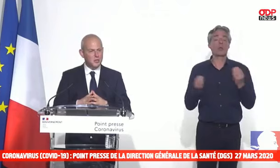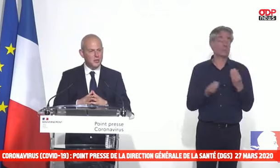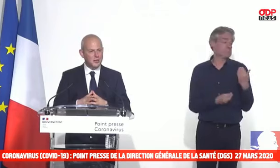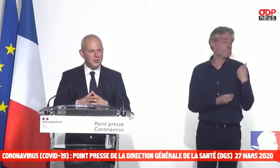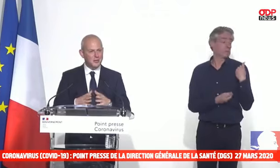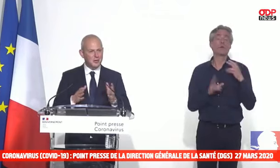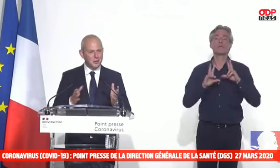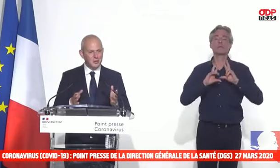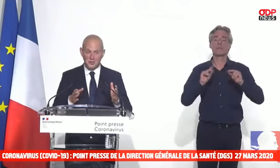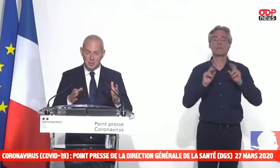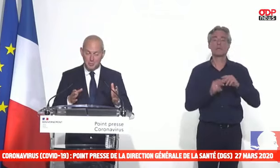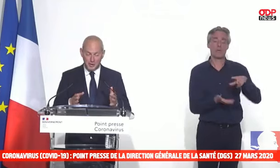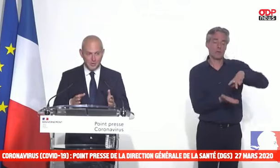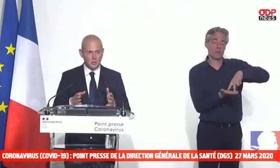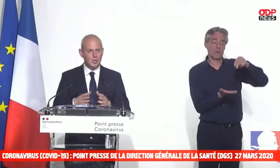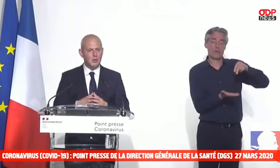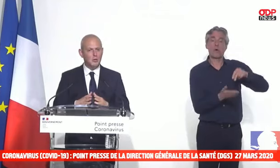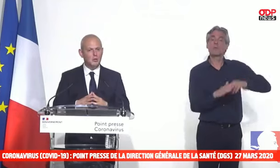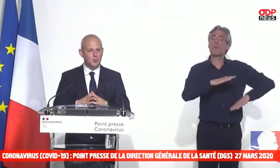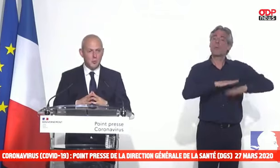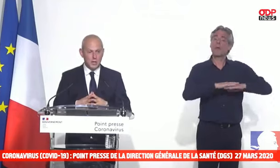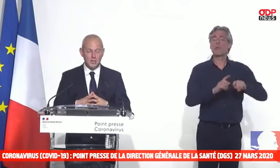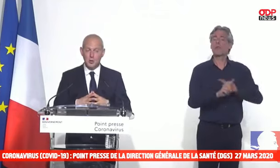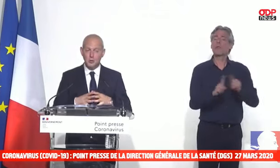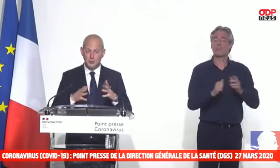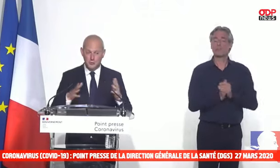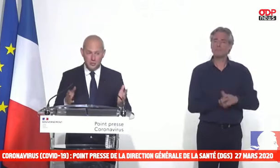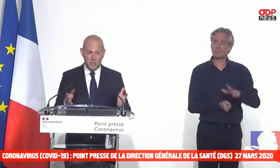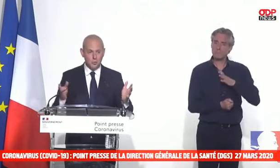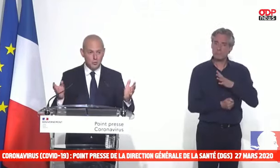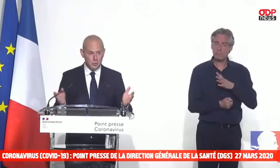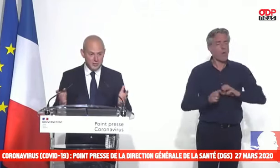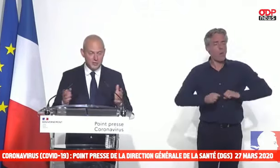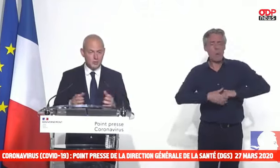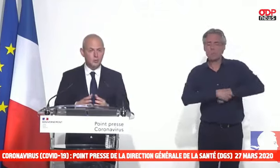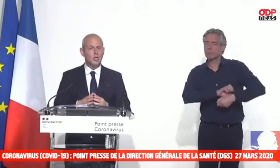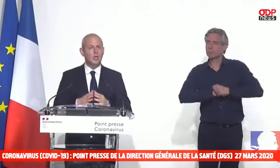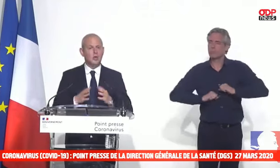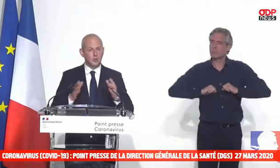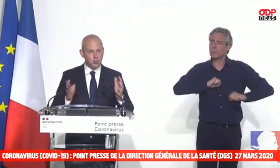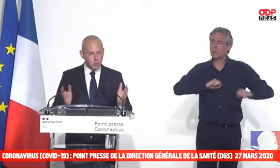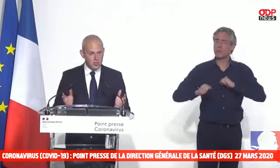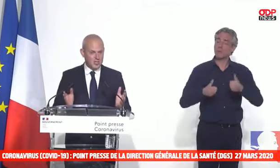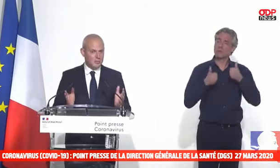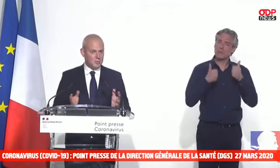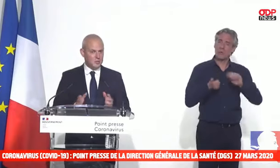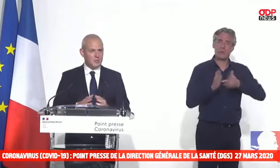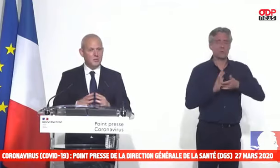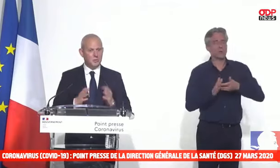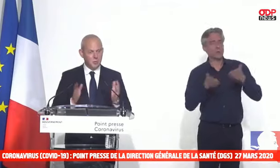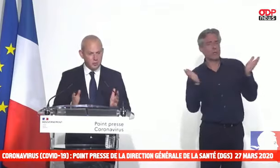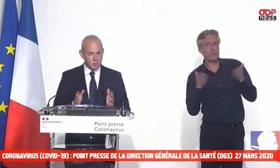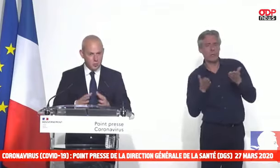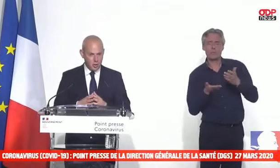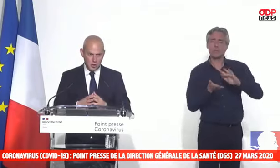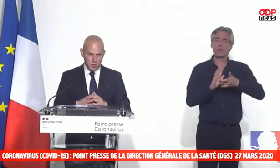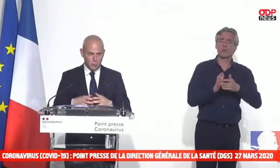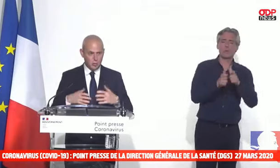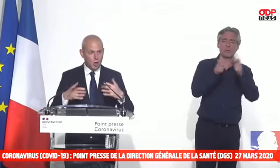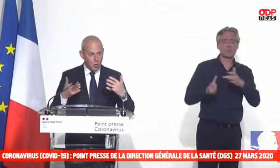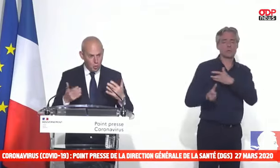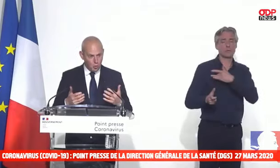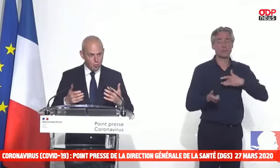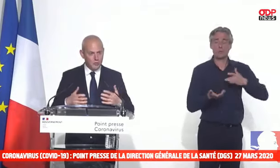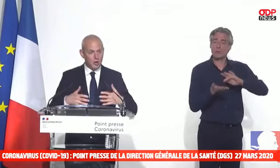expliqué tout à l'heure. Donc l'Île-de-France n'est pas saturée à l'heure où je vous parle. Il y a eu une formidable mobilisation de tous les établissements de santé de l'ensemble de la région